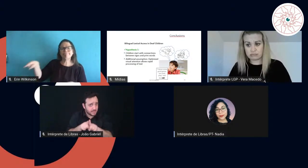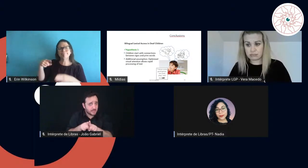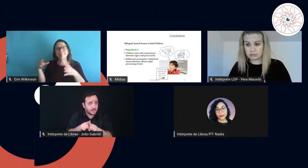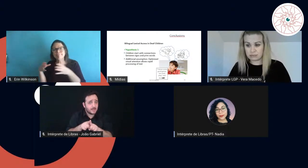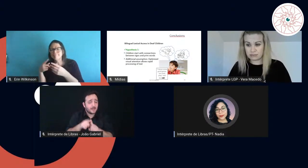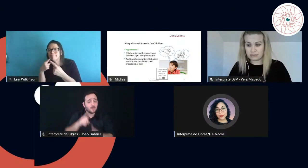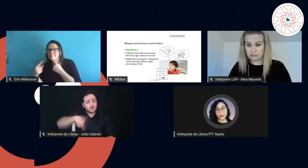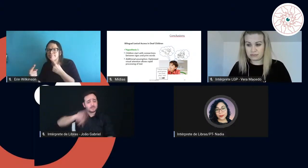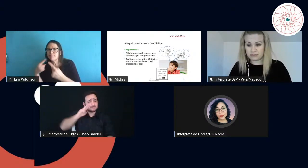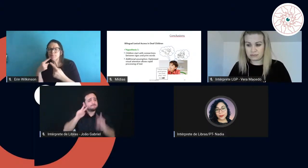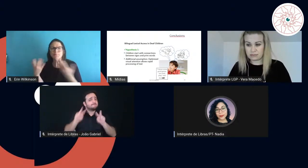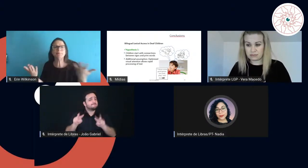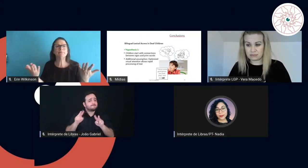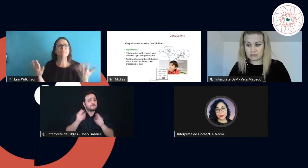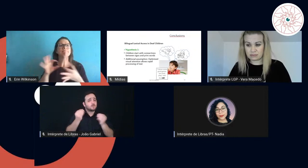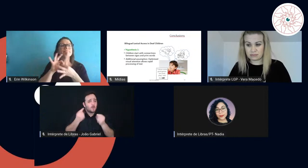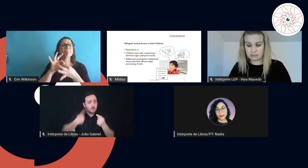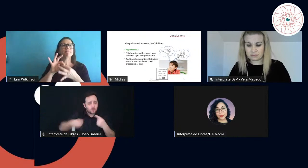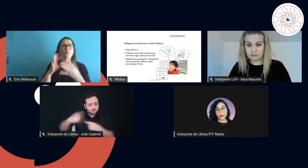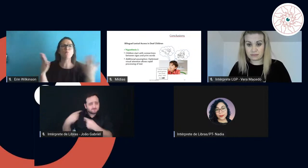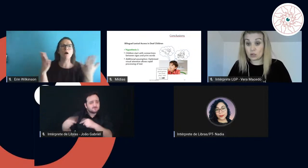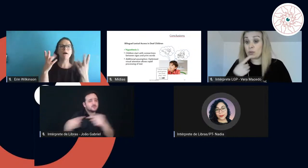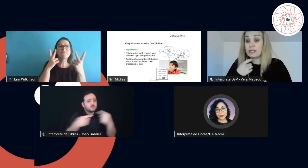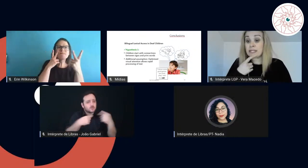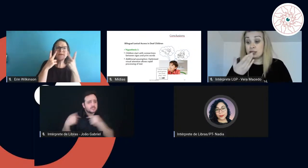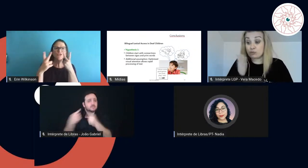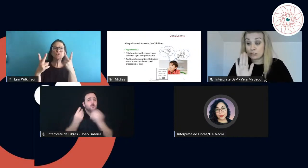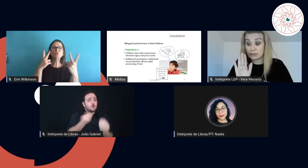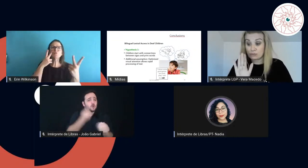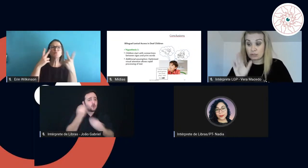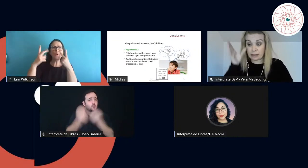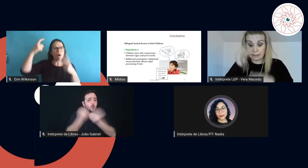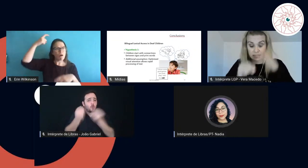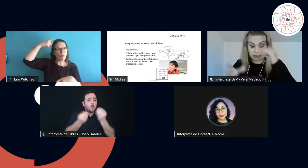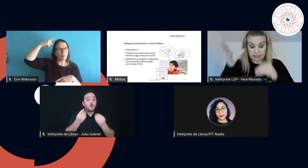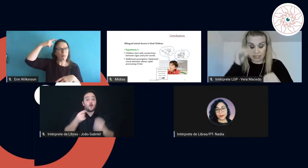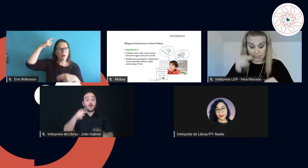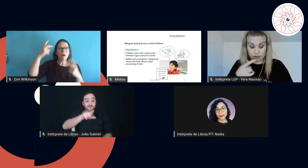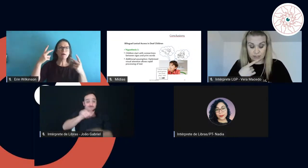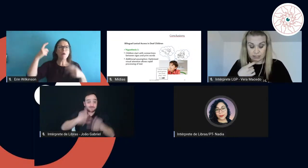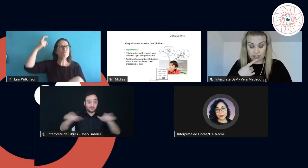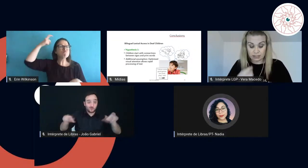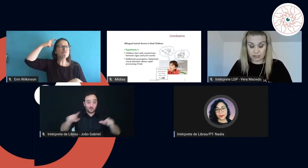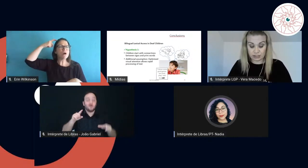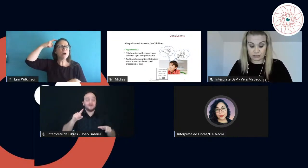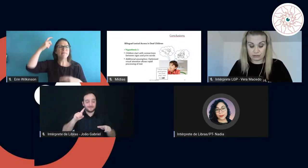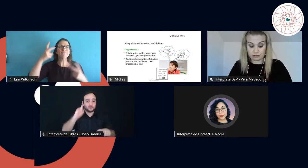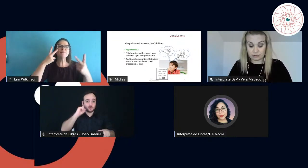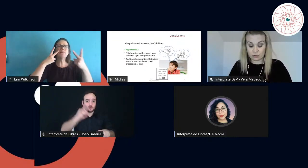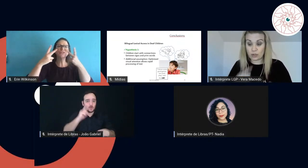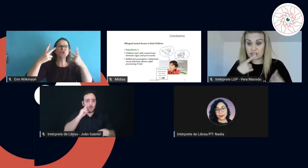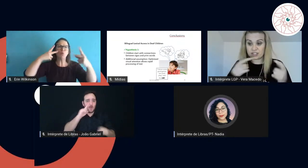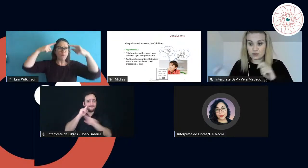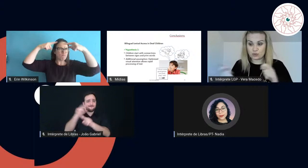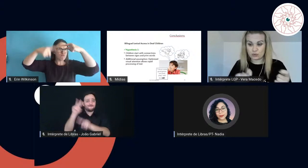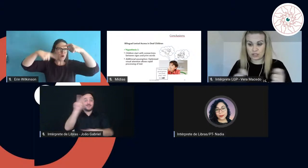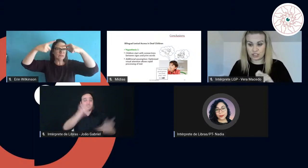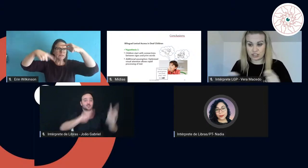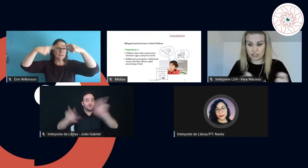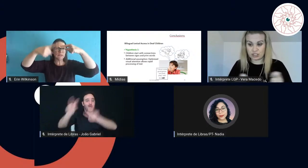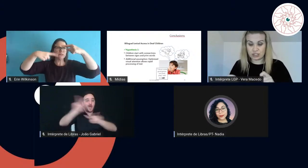satisfatória do inglês, por exemplo, de aprendizagem do inglês. Então, essas discussões